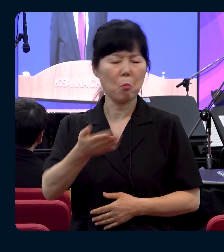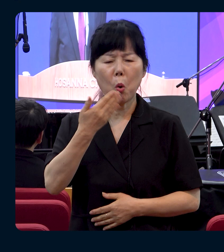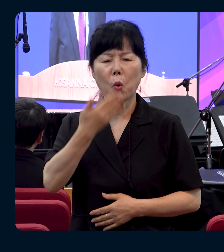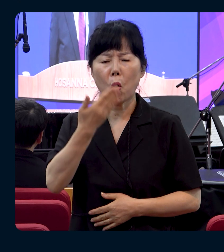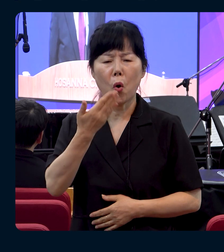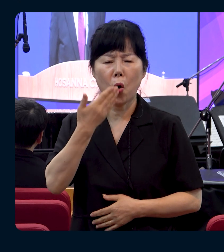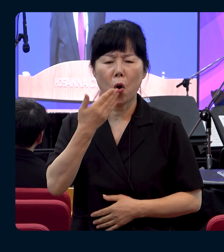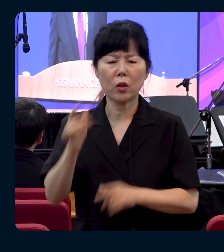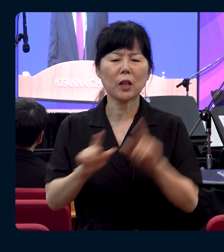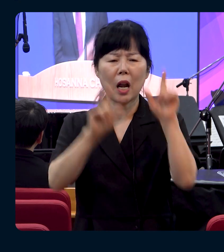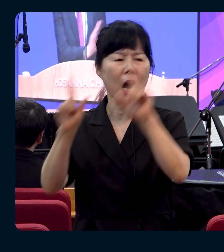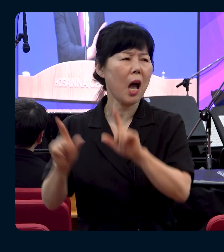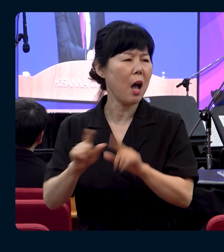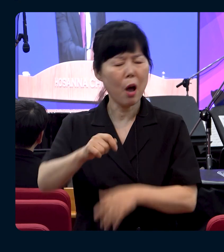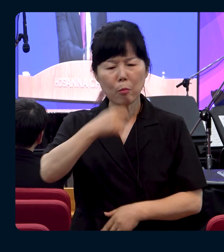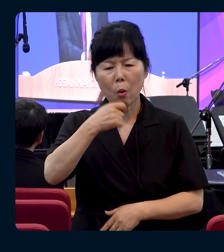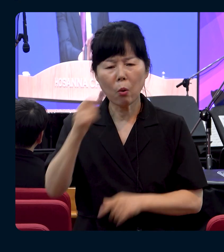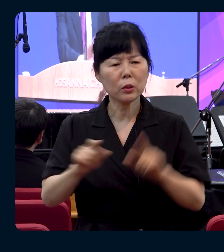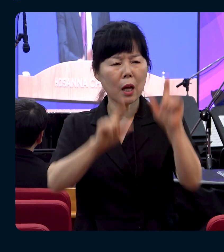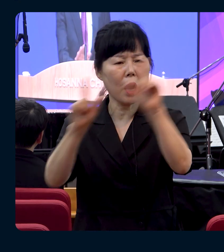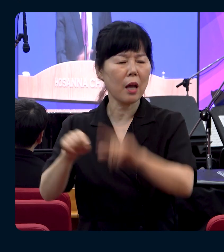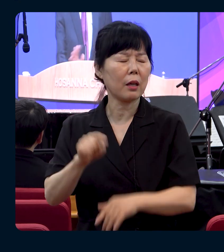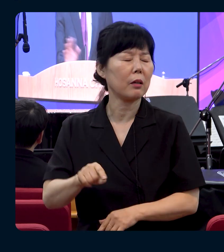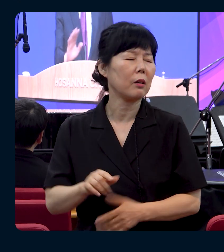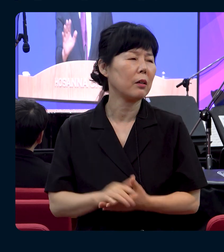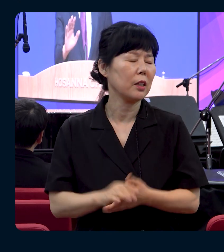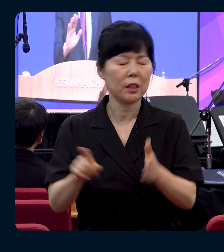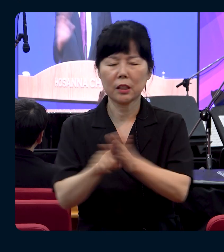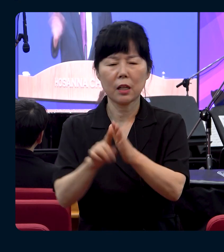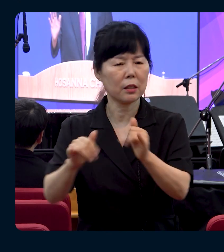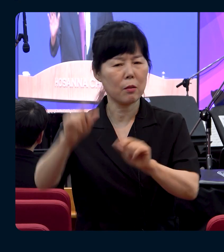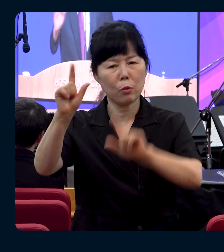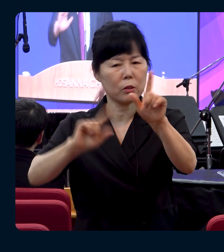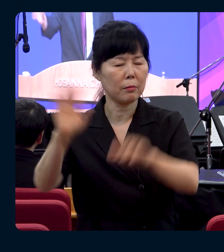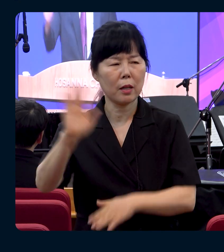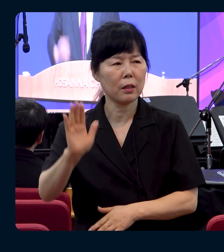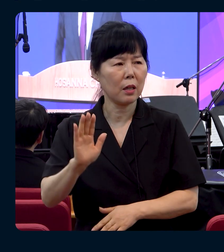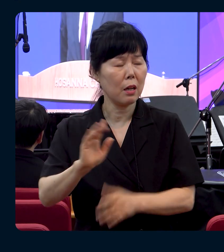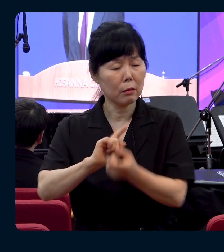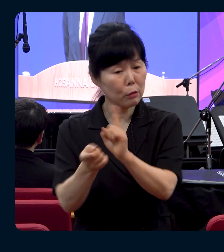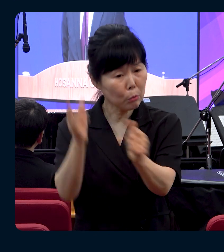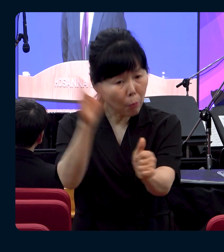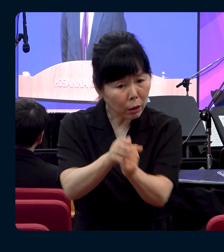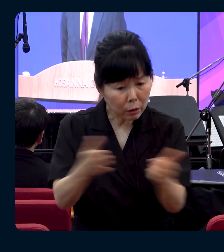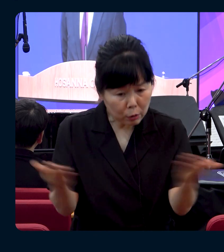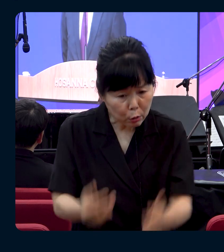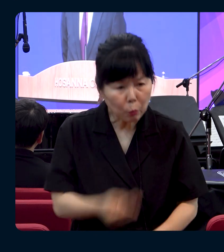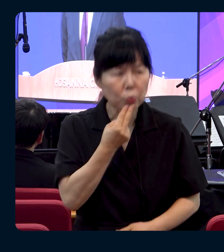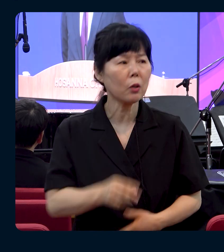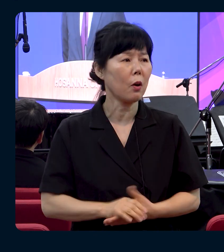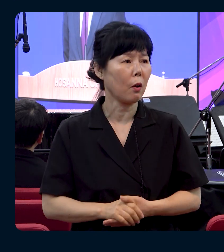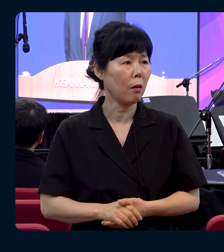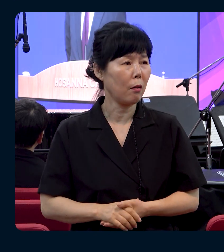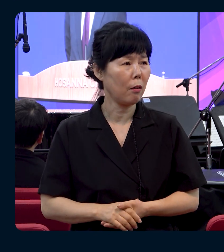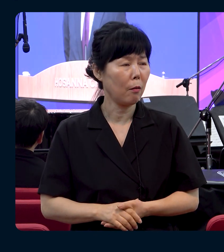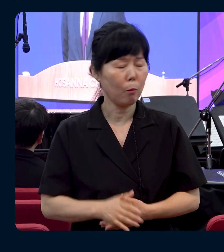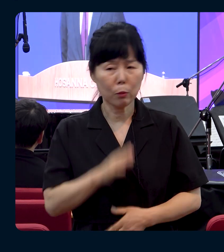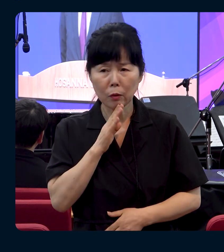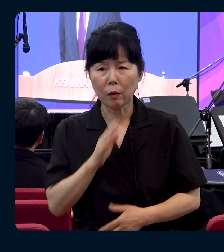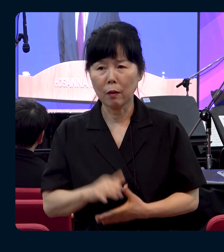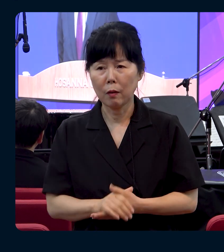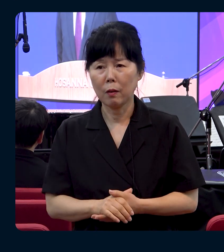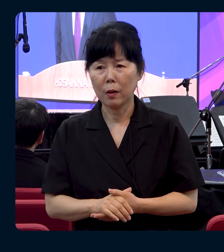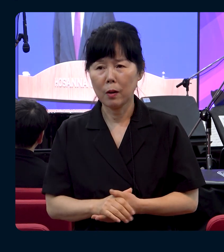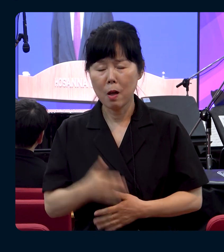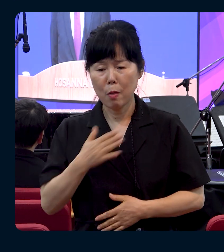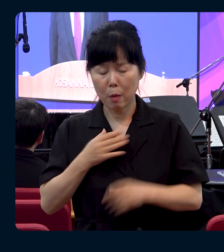사는 사람은요, 남한테 뭘 위임할 이유가 없고 거리가 없어요. 그냥 그렇게 사는데 자기